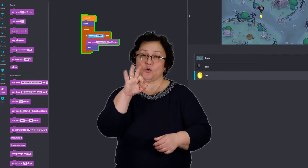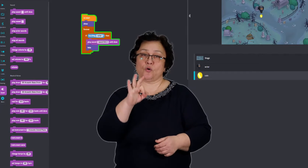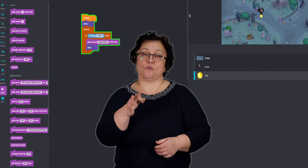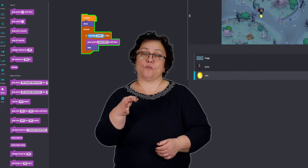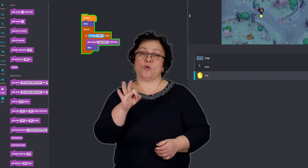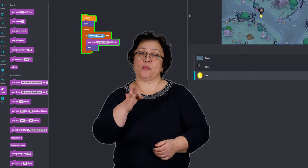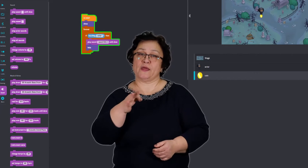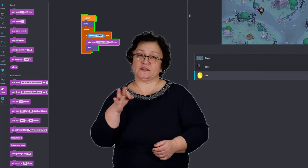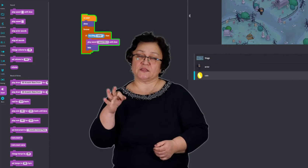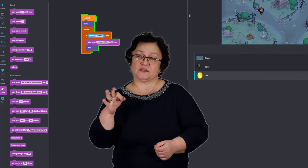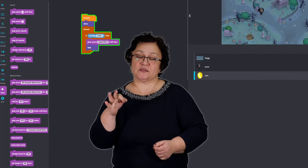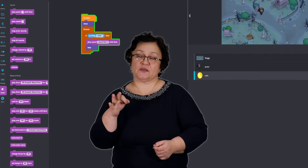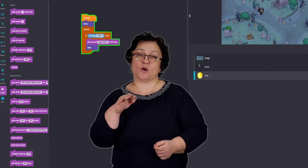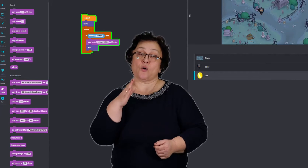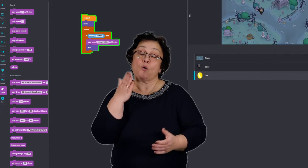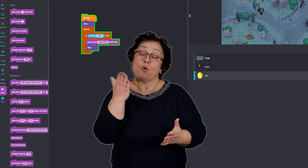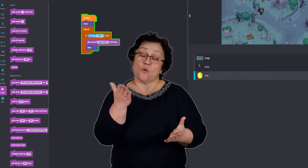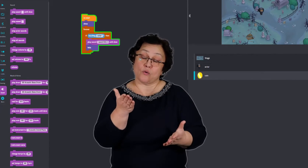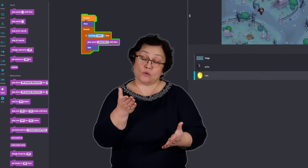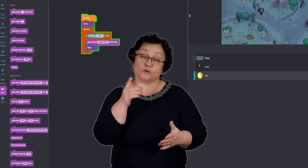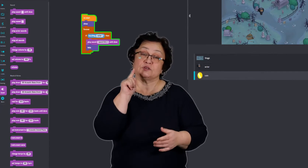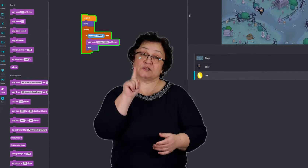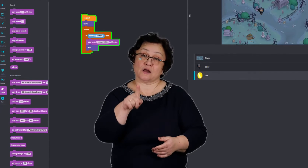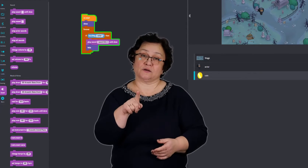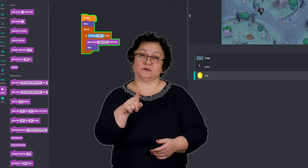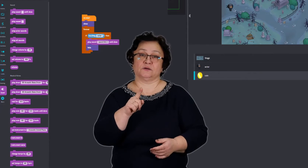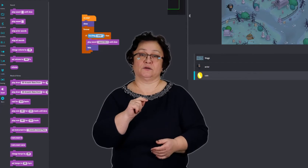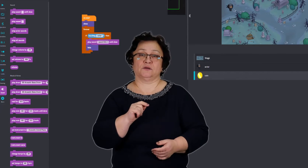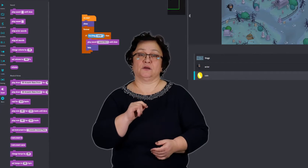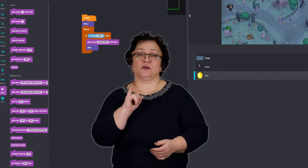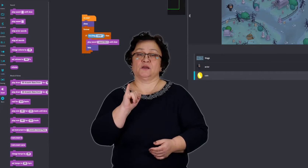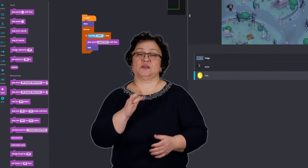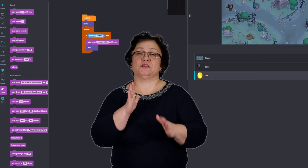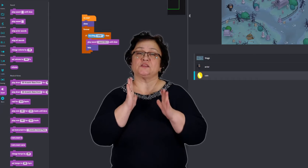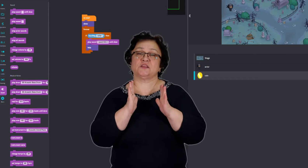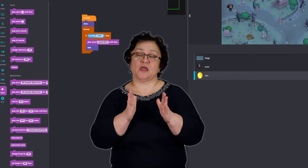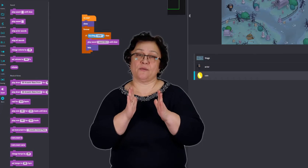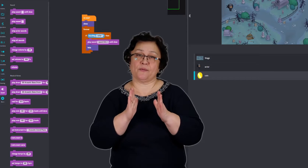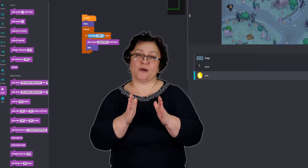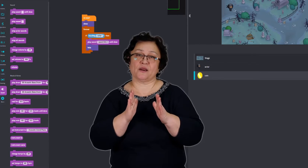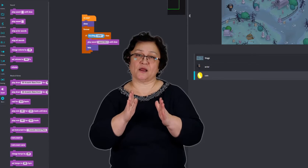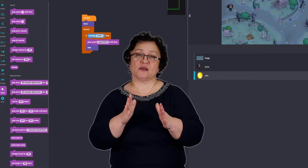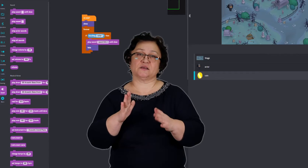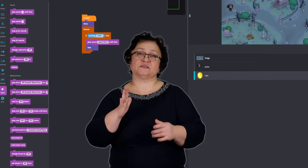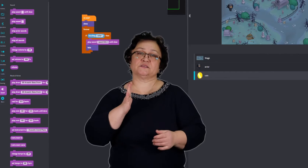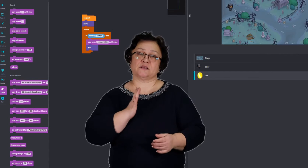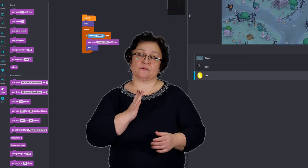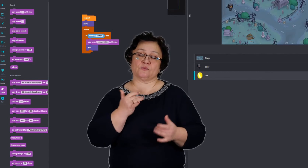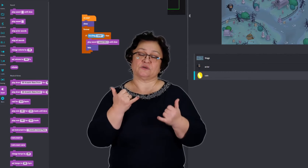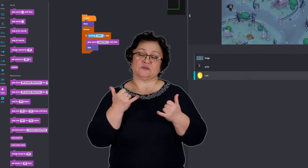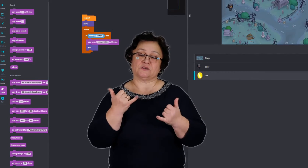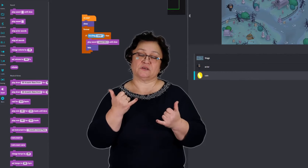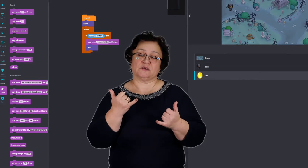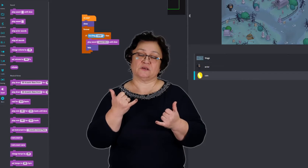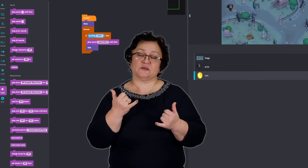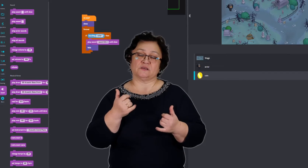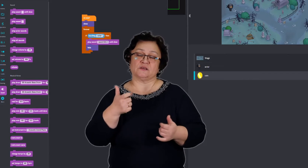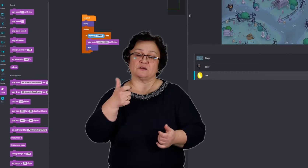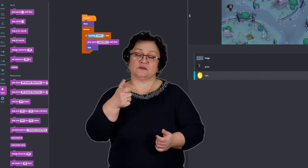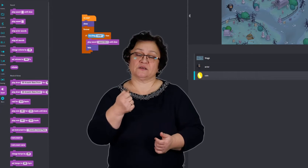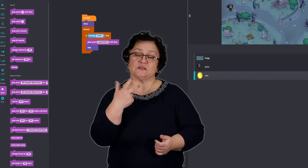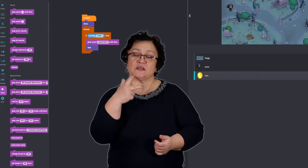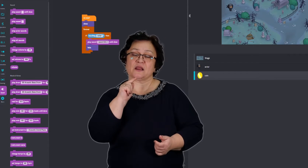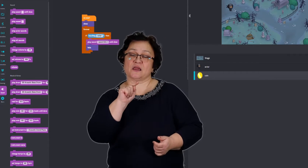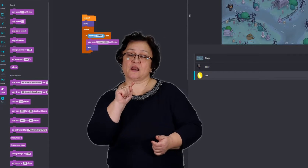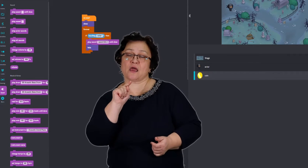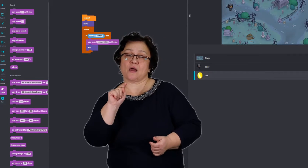монетки. О, отак. І тепер не стримуй себе. Отут натискаємо на